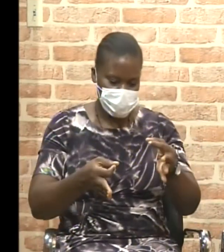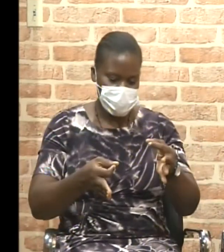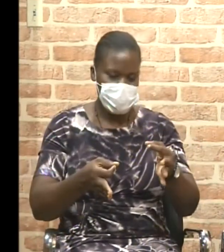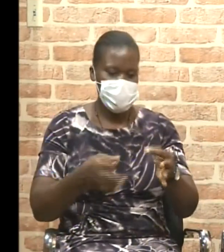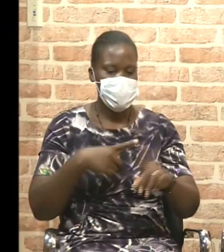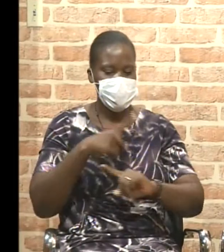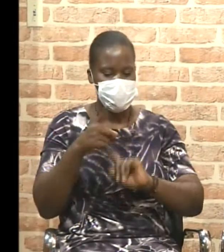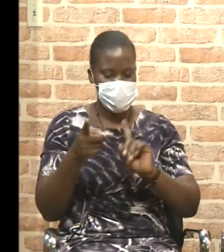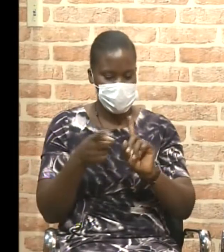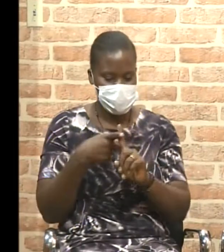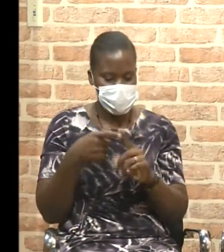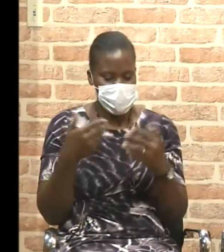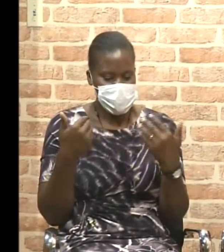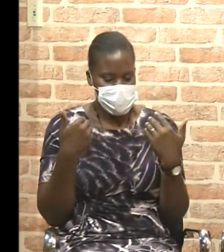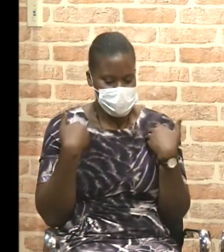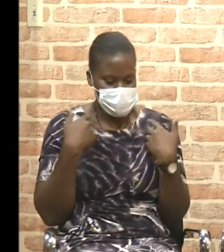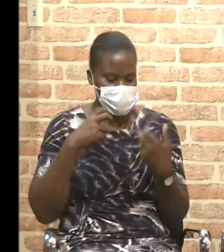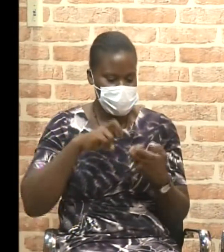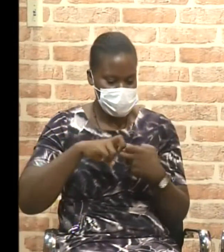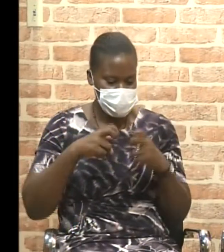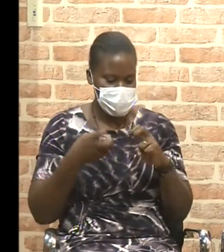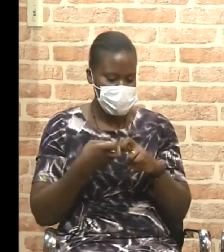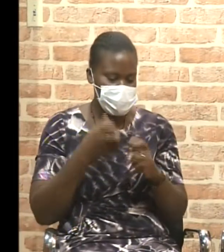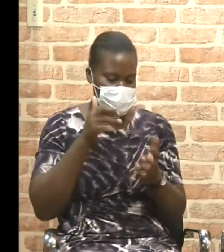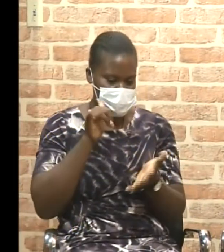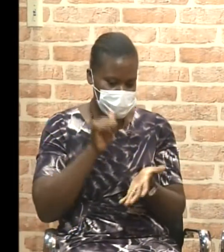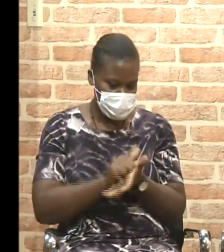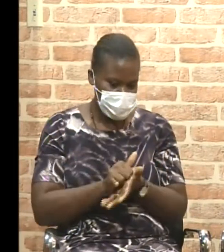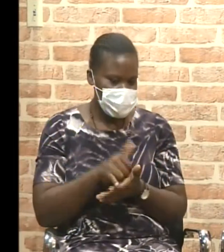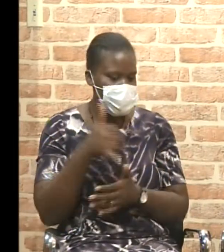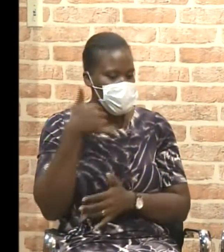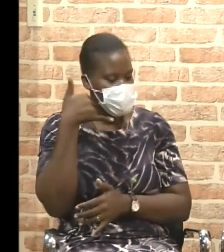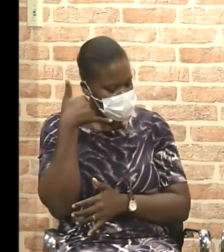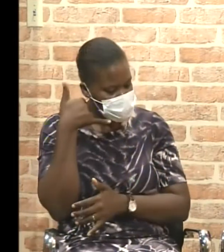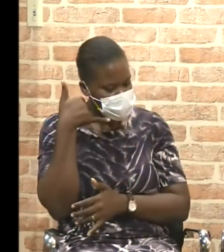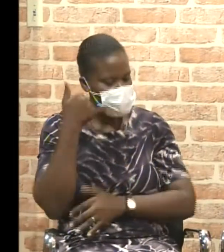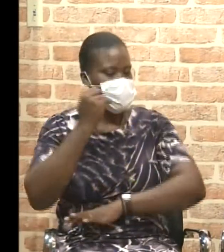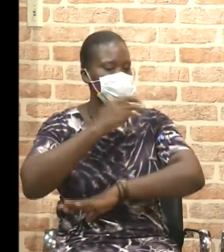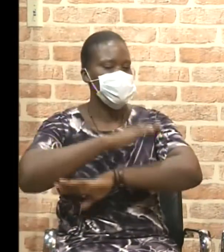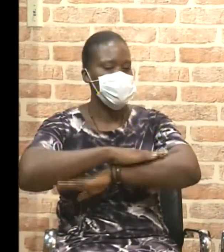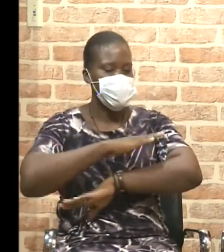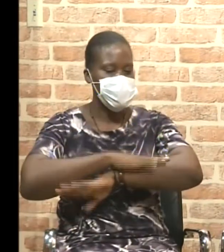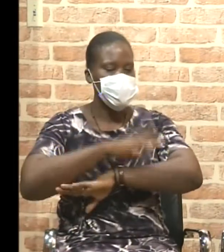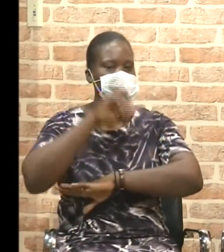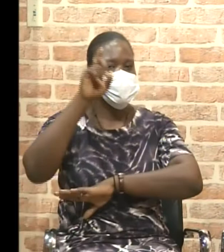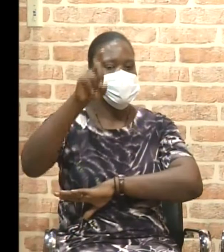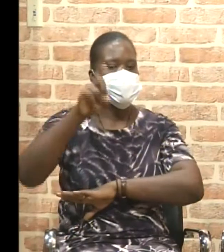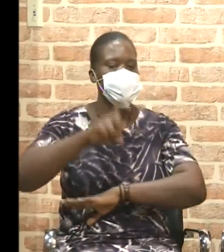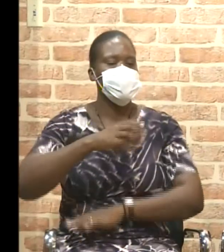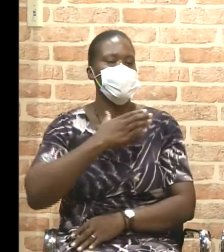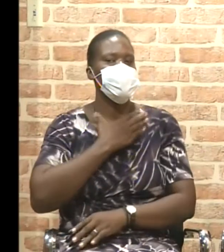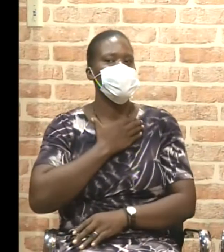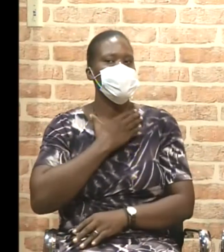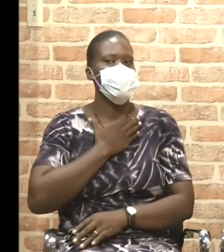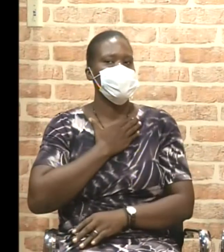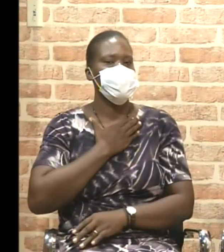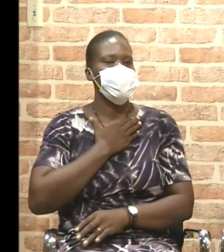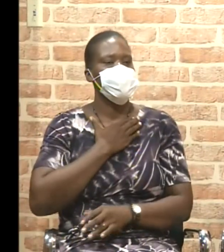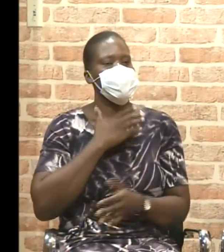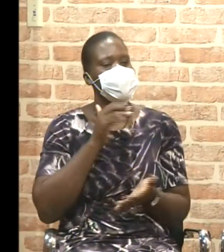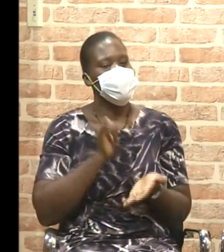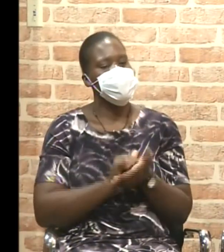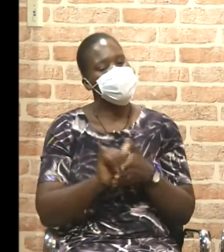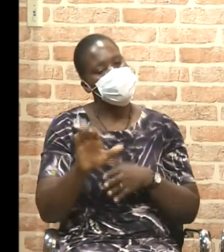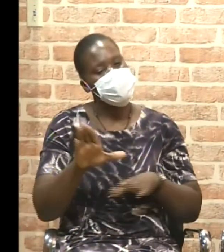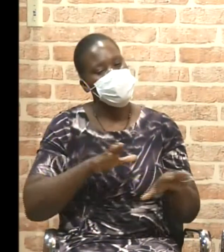vous contactez nous. Étant donné que nous, le plus souvent, nous avons besoin d'assistance d'un avocat de toute façon. Ça nous fait, donc